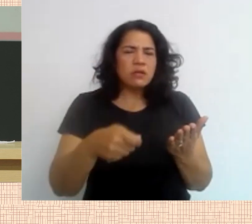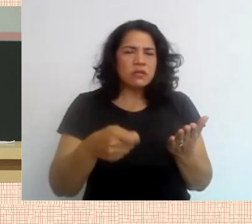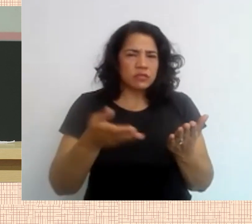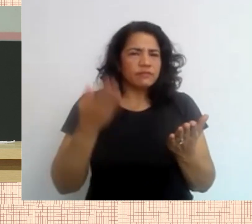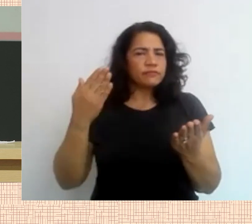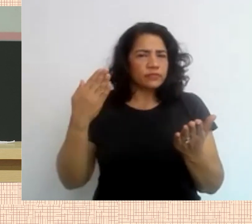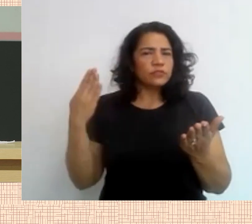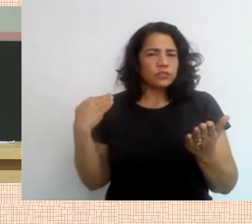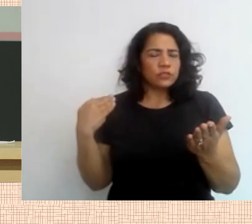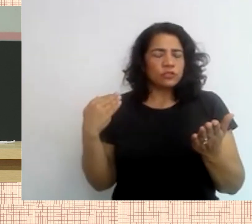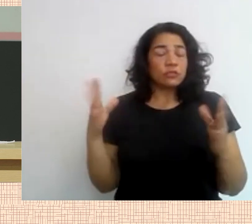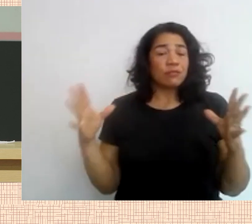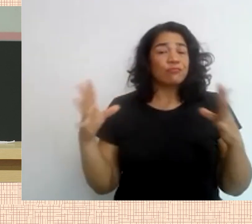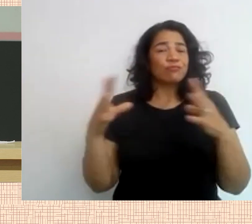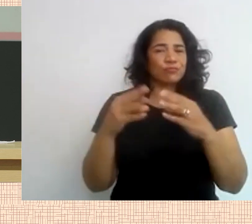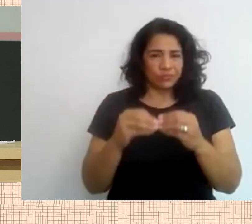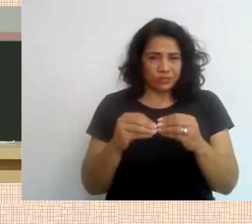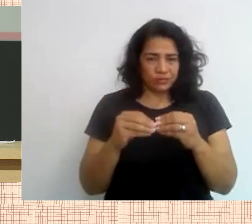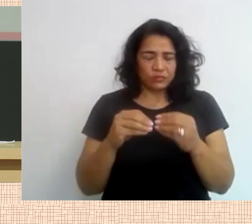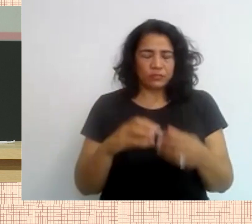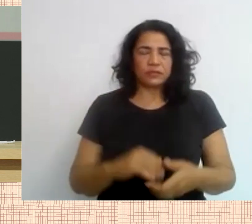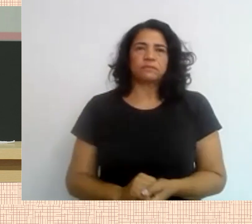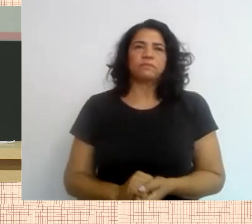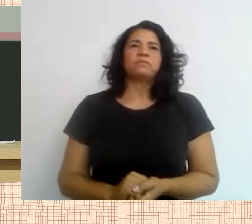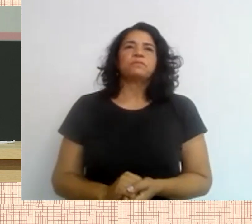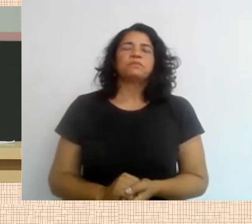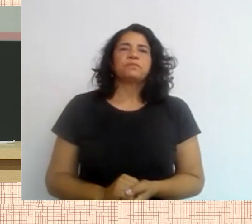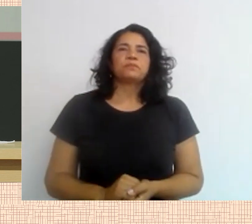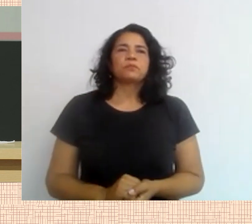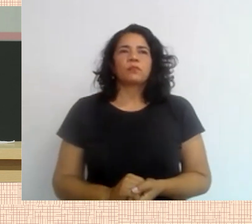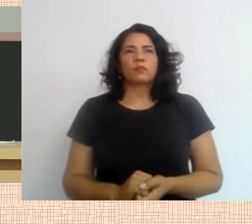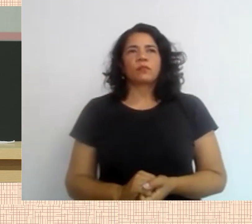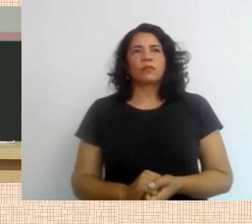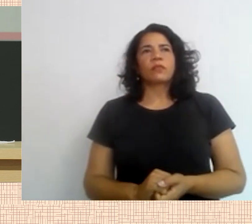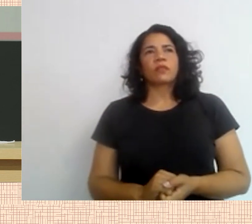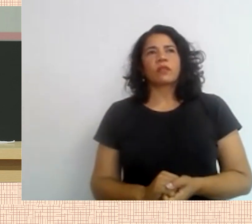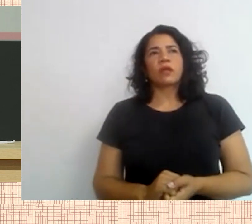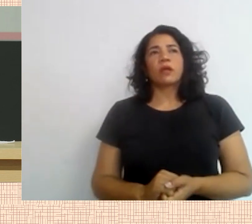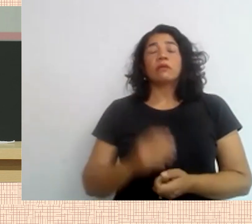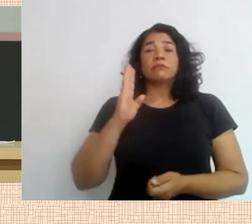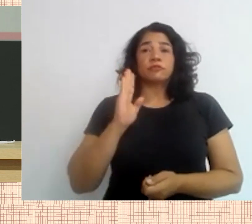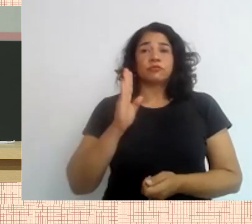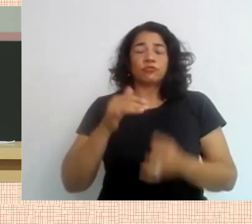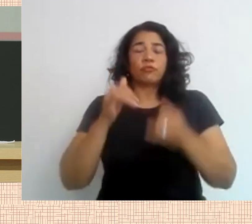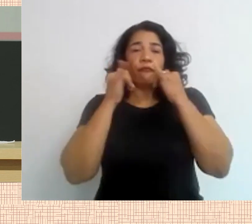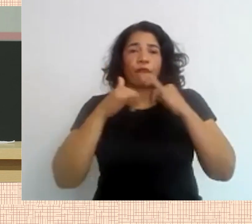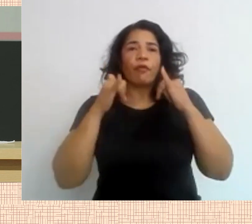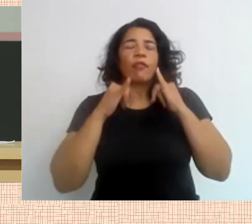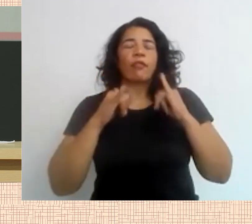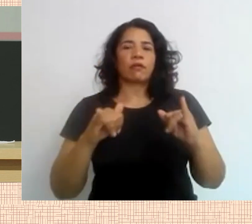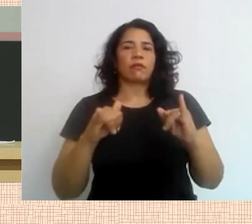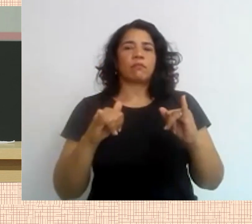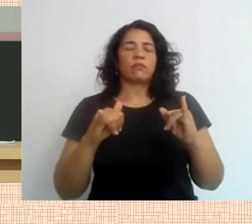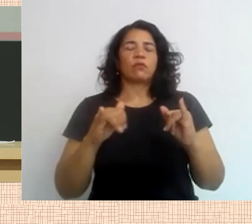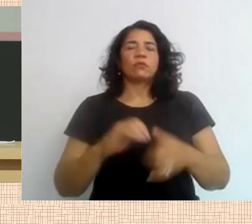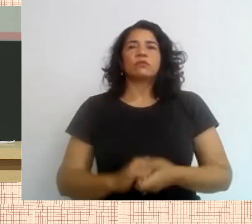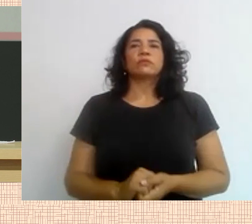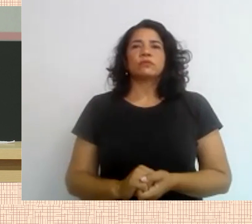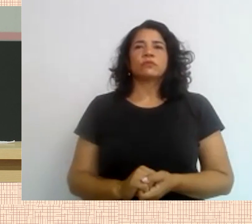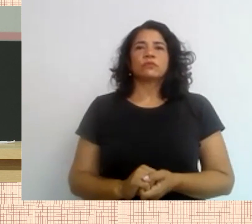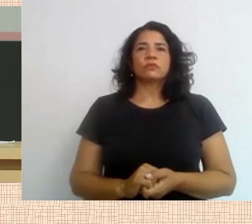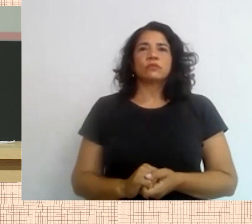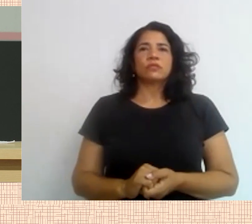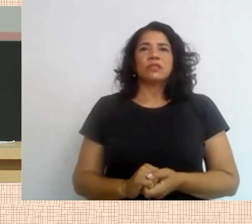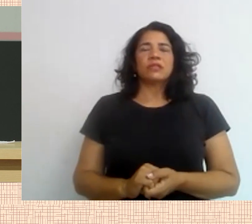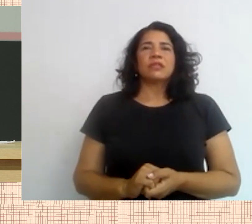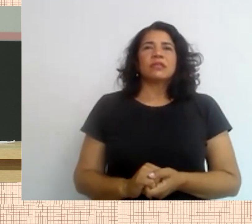um pouco melhor. Conforme já mencionamos, o pano de fundo desta epístola era a mistura de religiões e